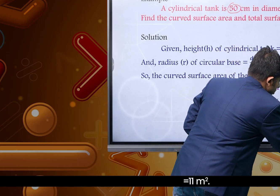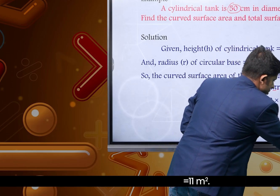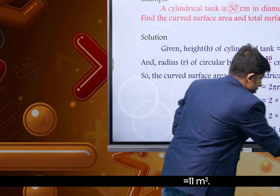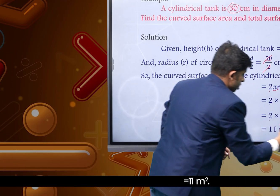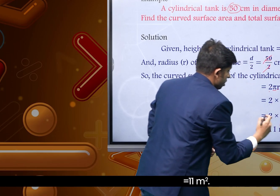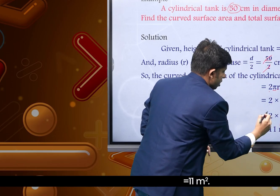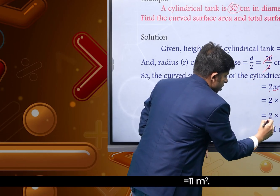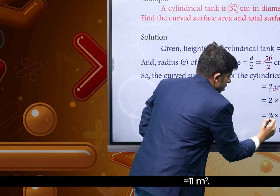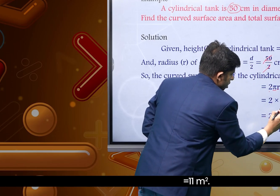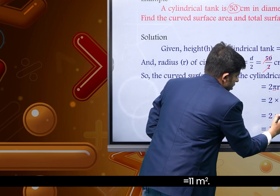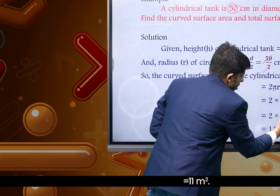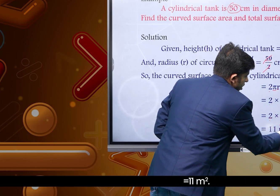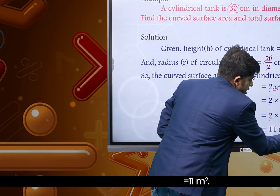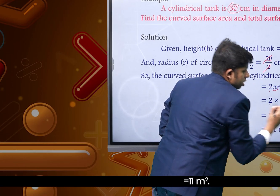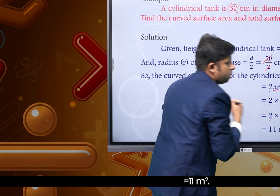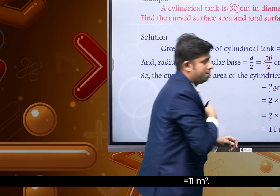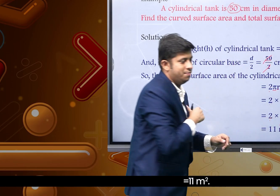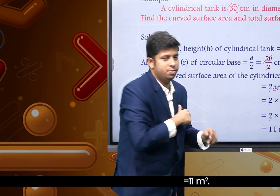बरोबर 11 मीटरचा वर्ग.